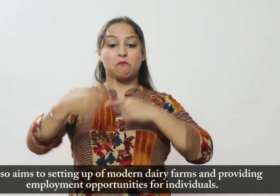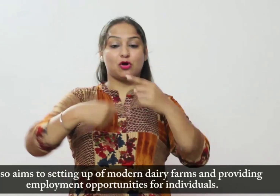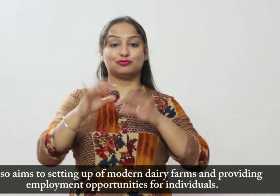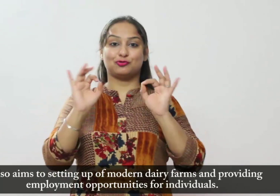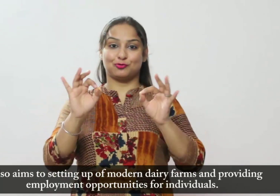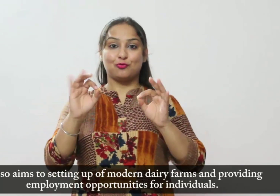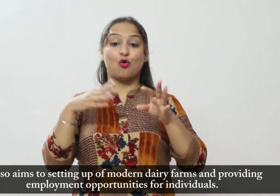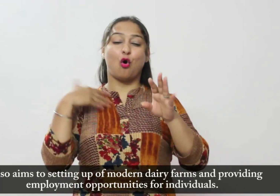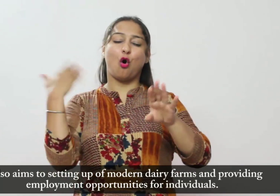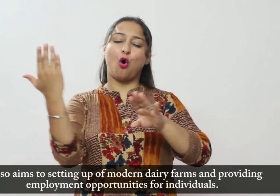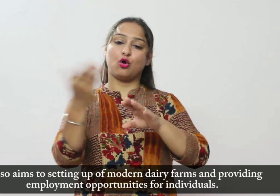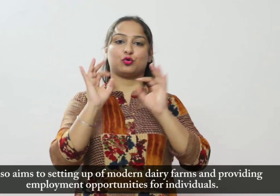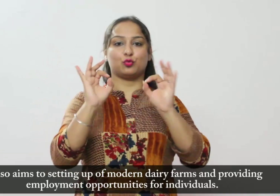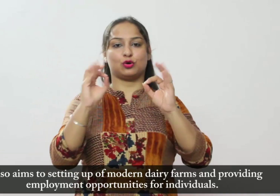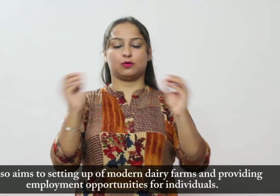है।